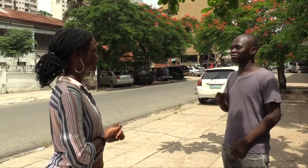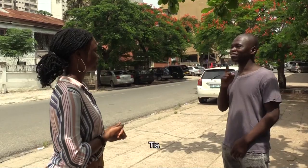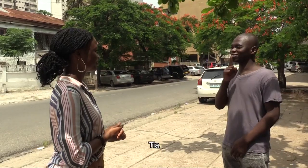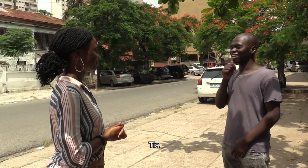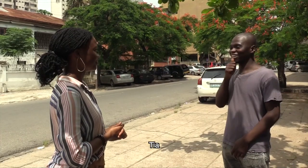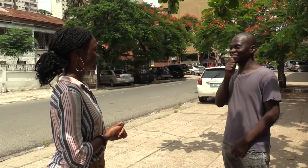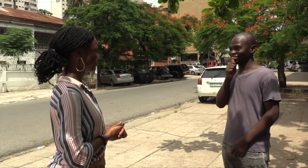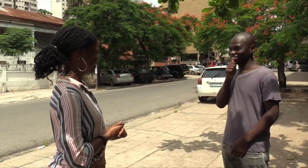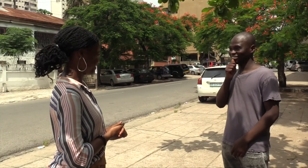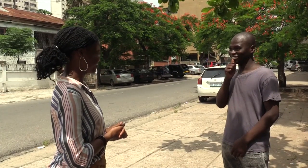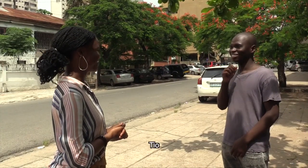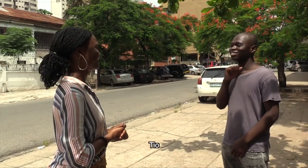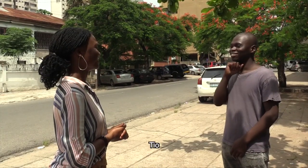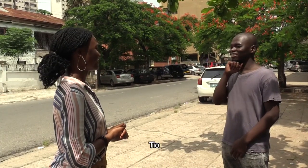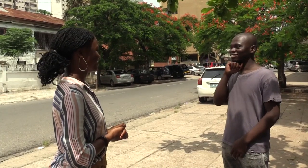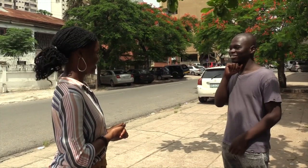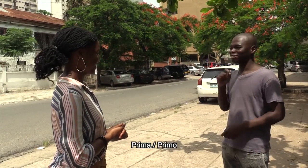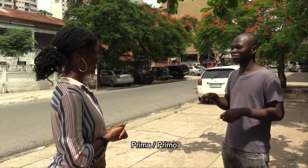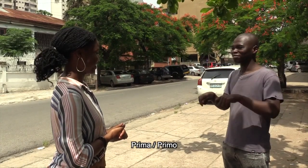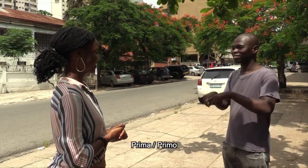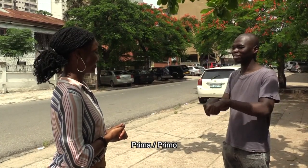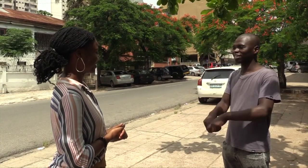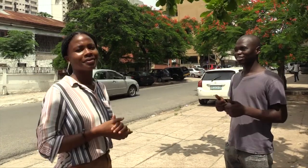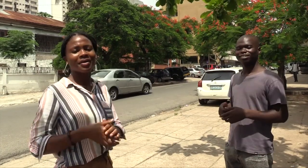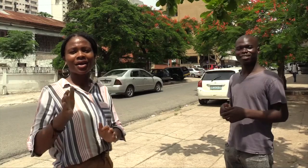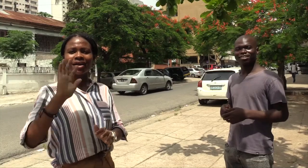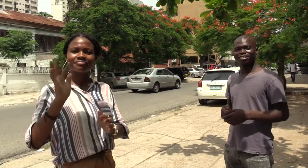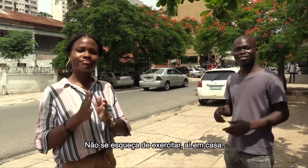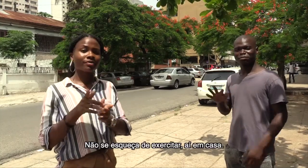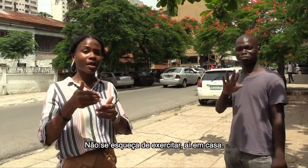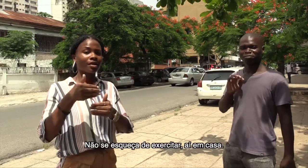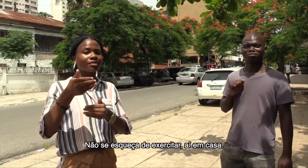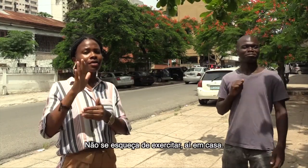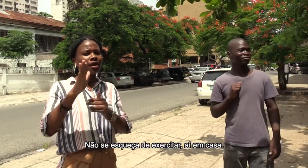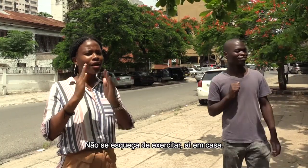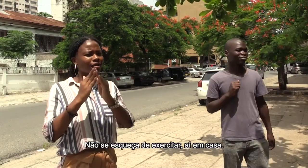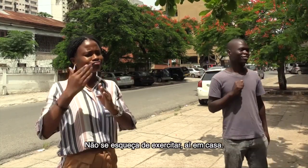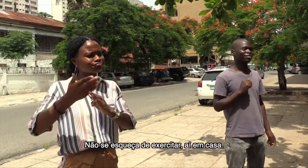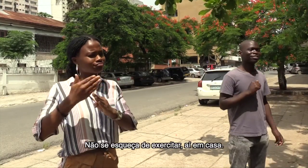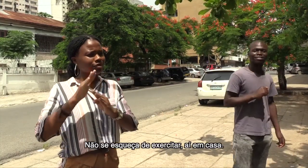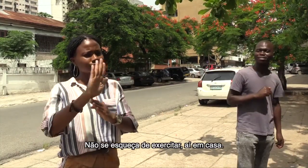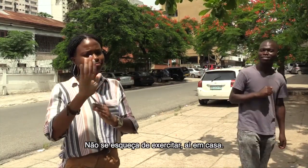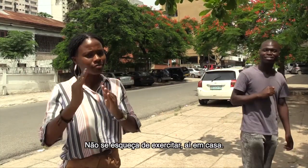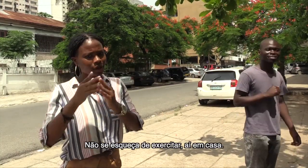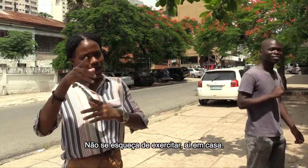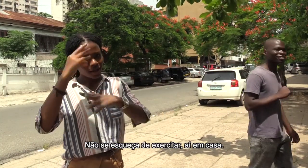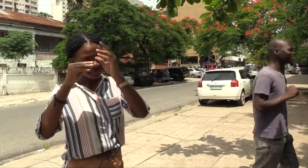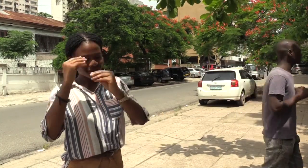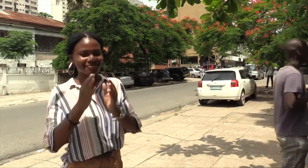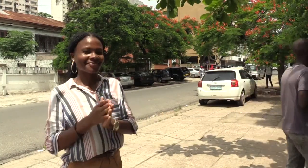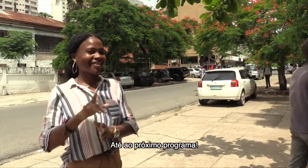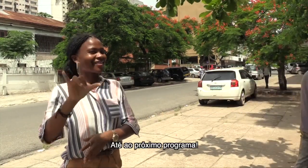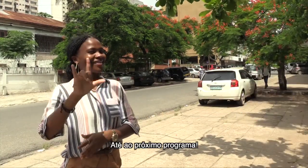primo. Tia, tio, prima, primo. Não se esqueça de exercitar aí em